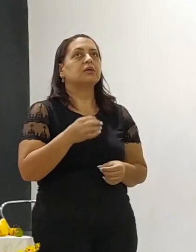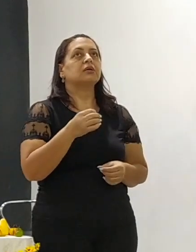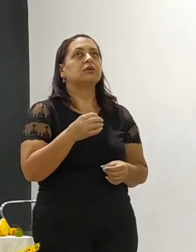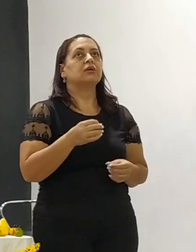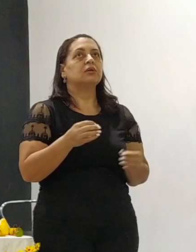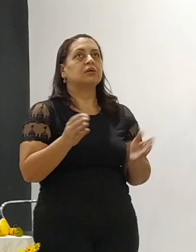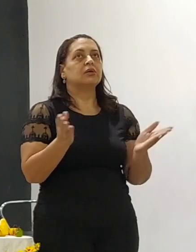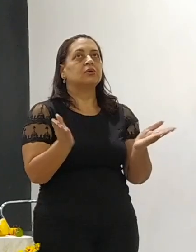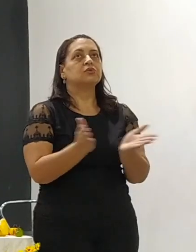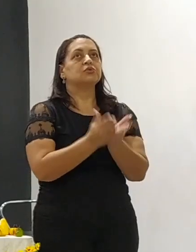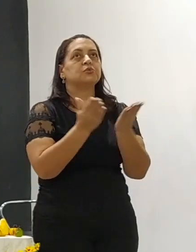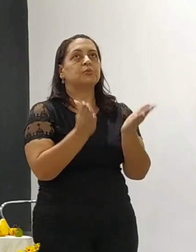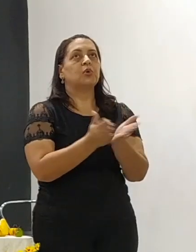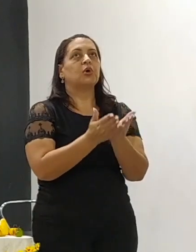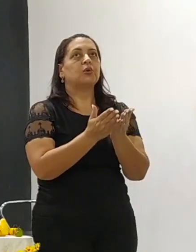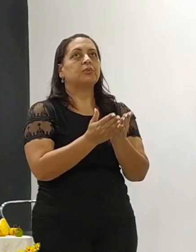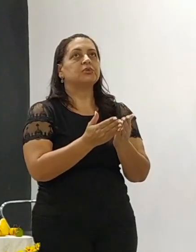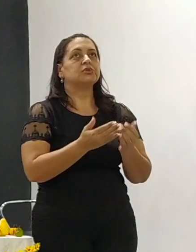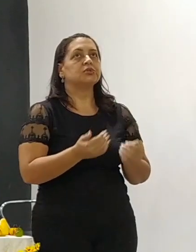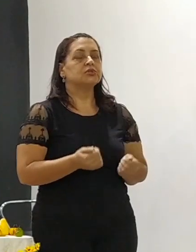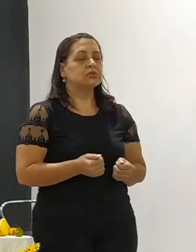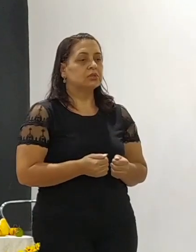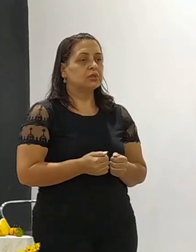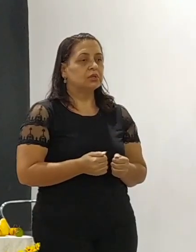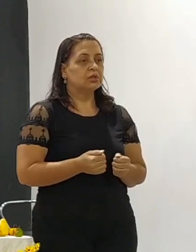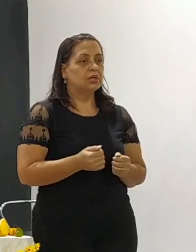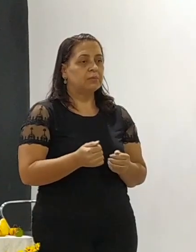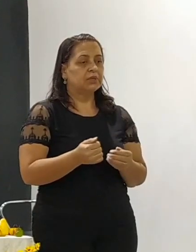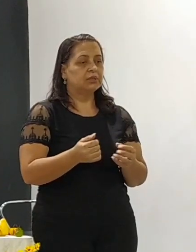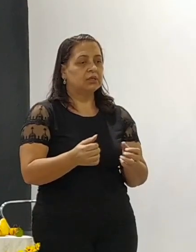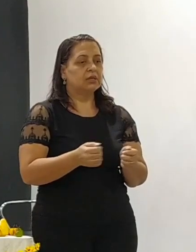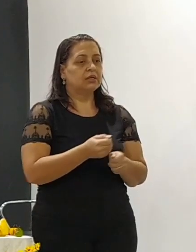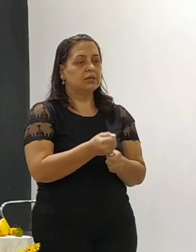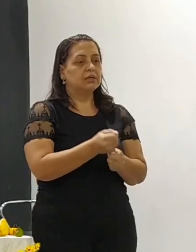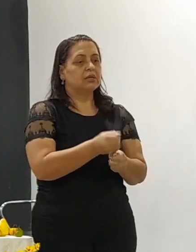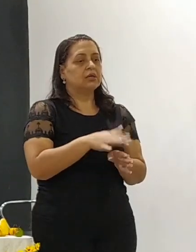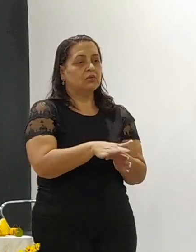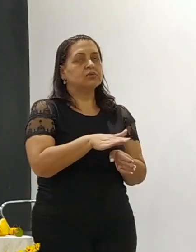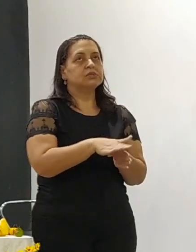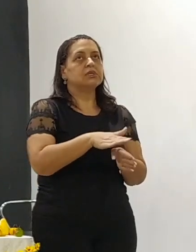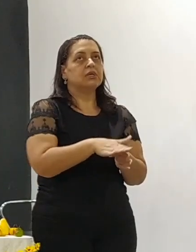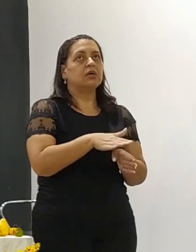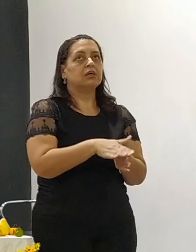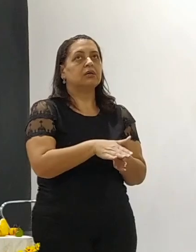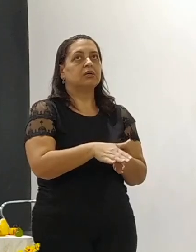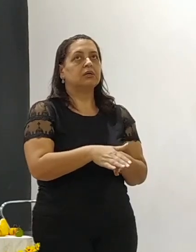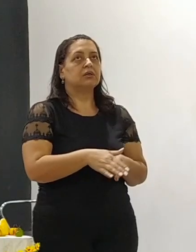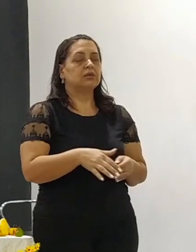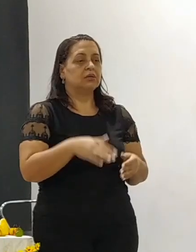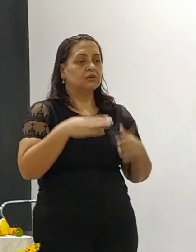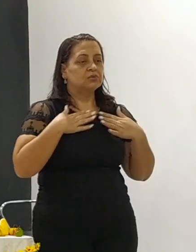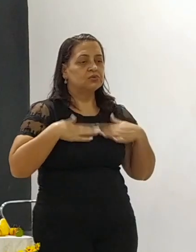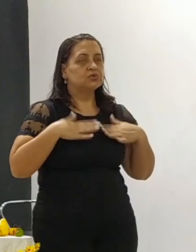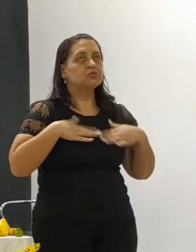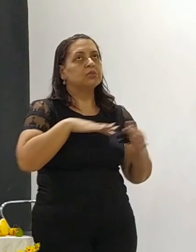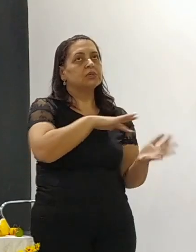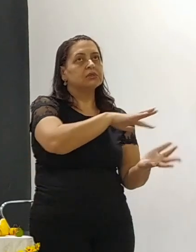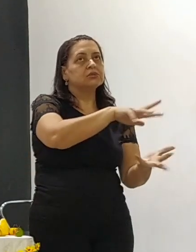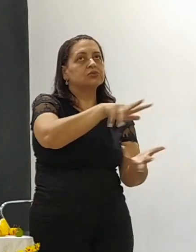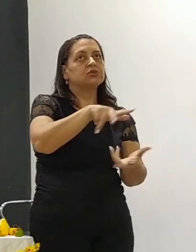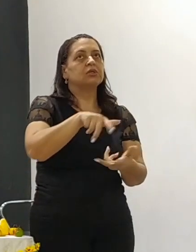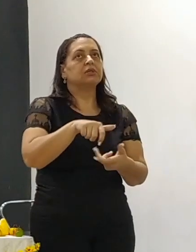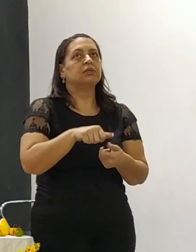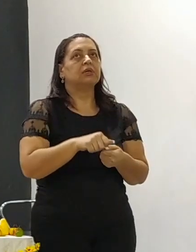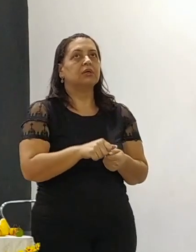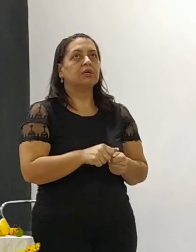e repreenderá com equidade os mansos da terra, e ferirá a terra com a vara da